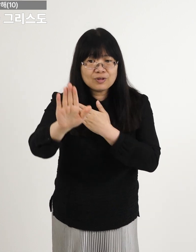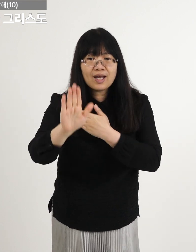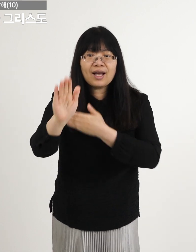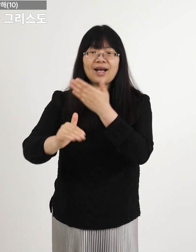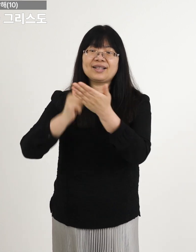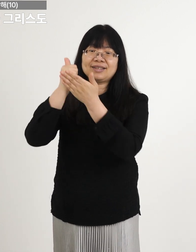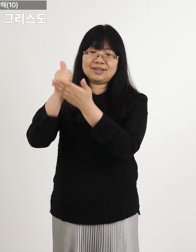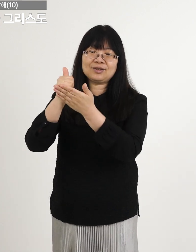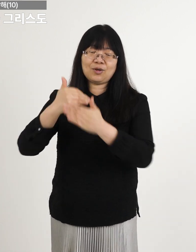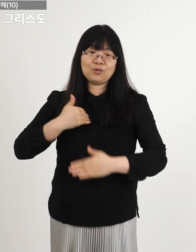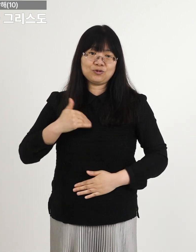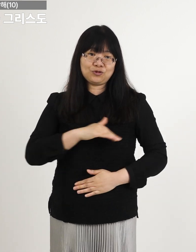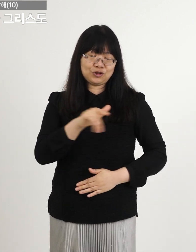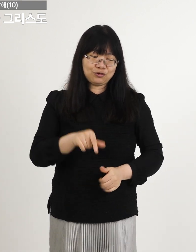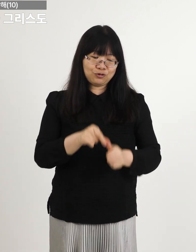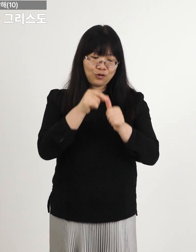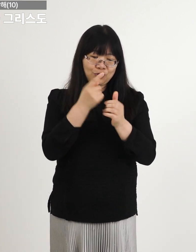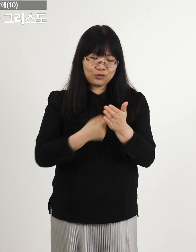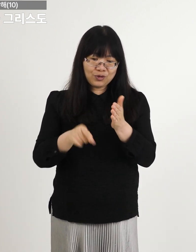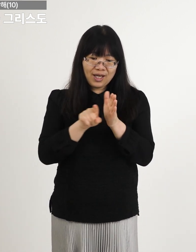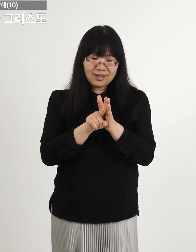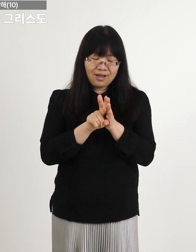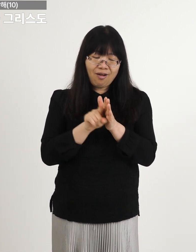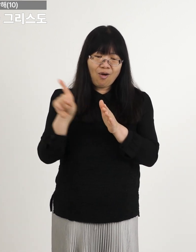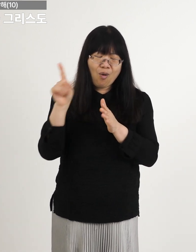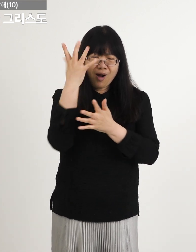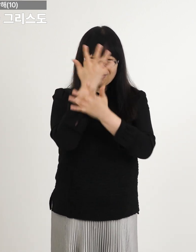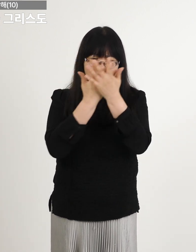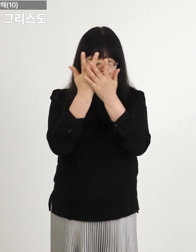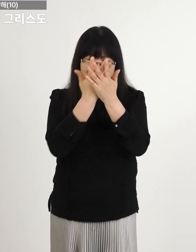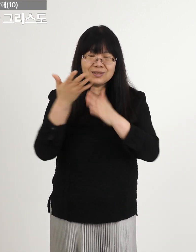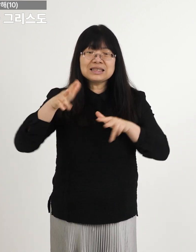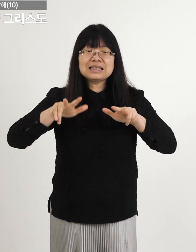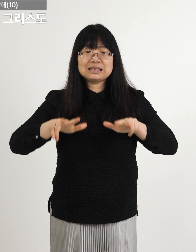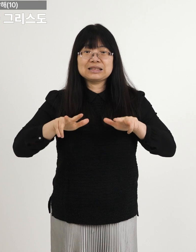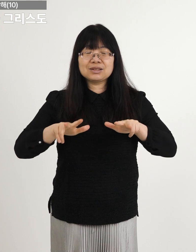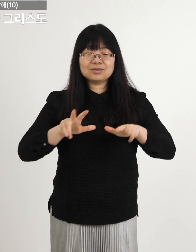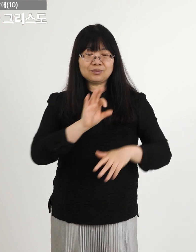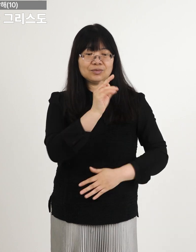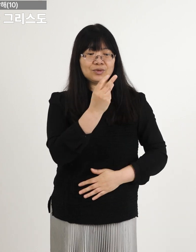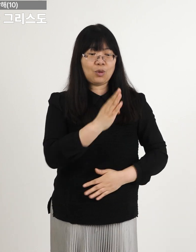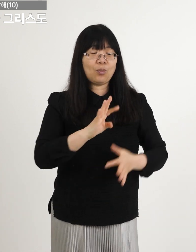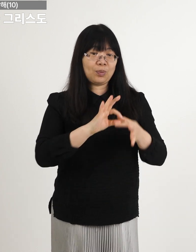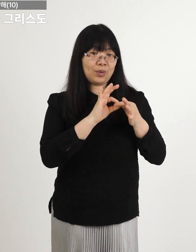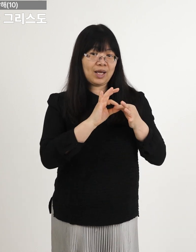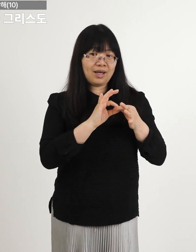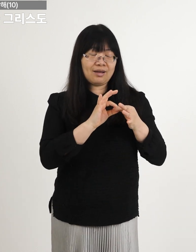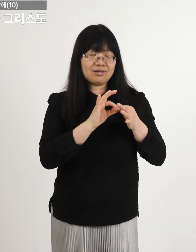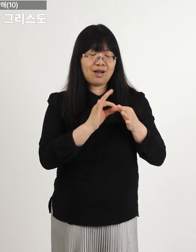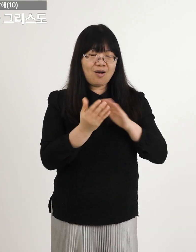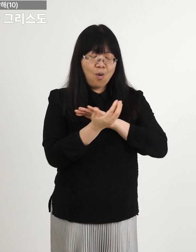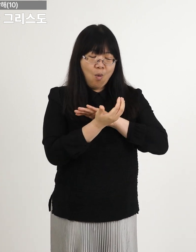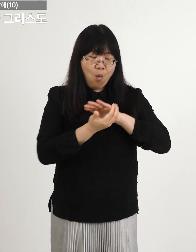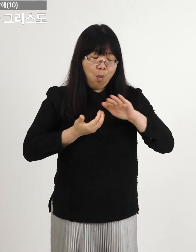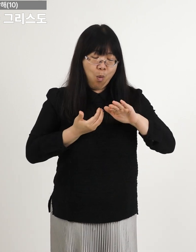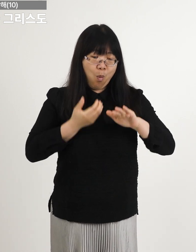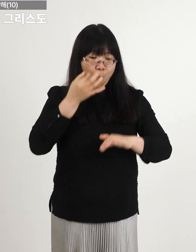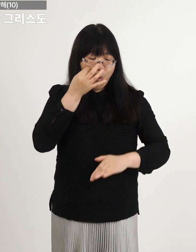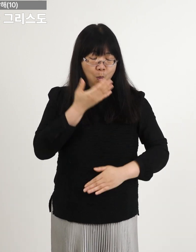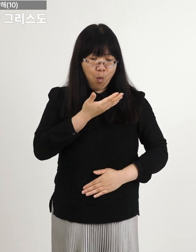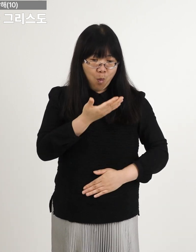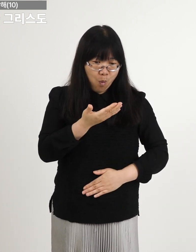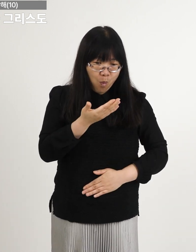하나님께서 우리의 구원을 위해서 어떤 희미하게나마 지금 욥을 통해서 예표적